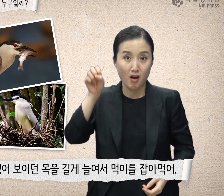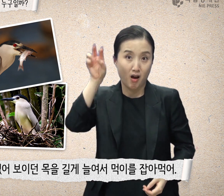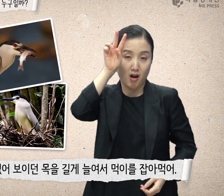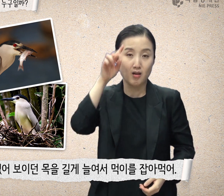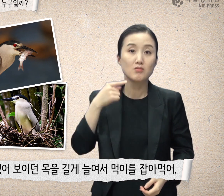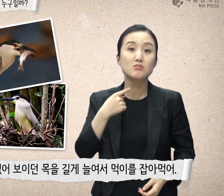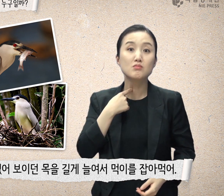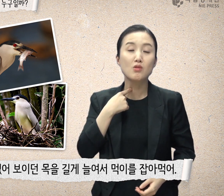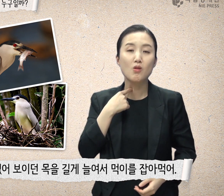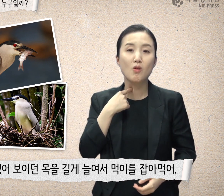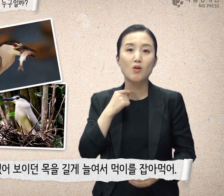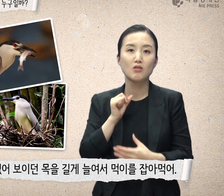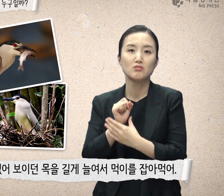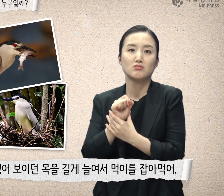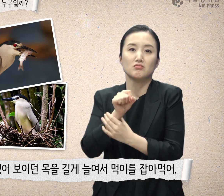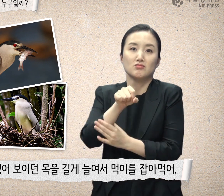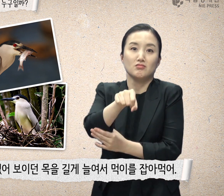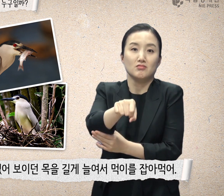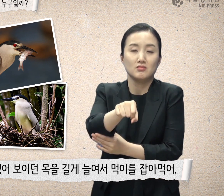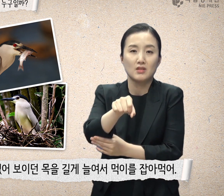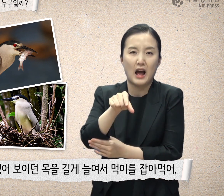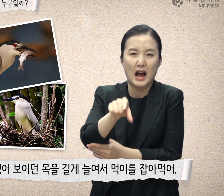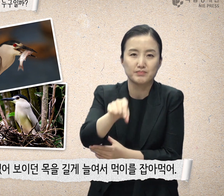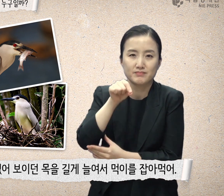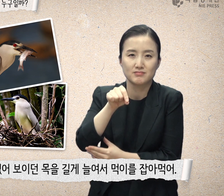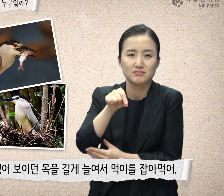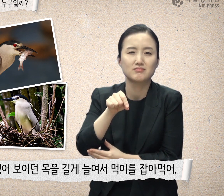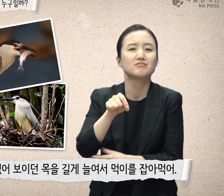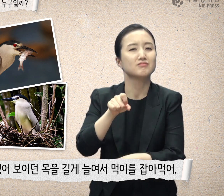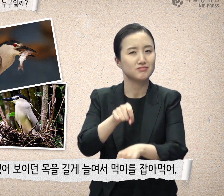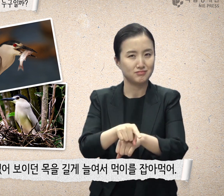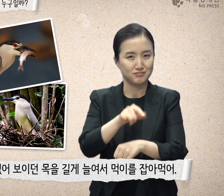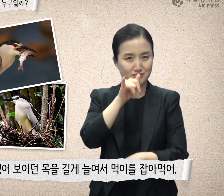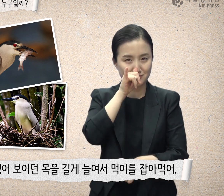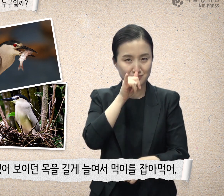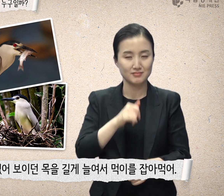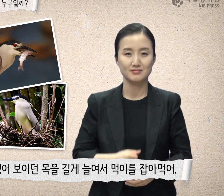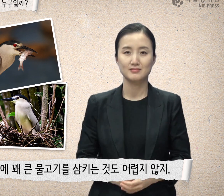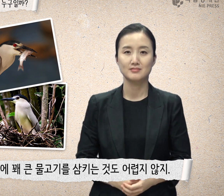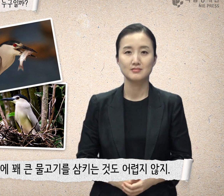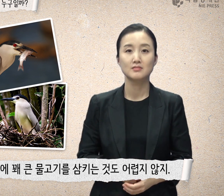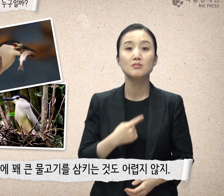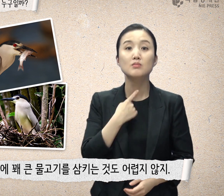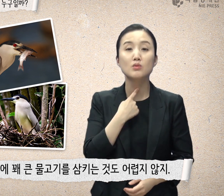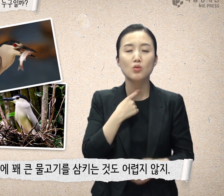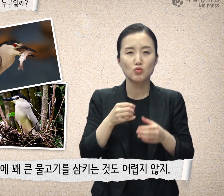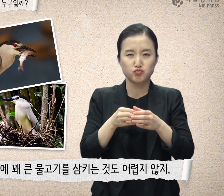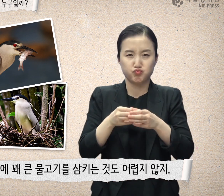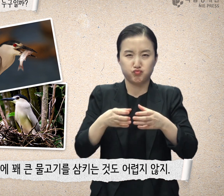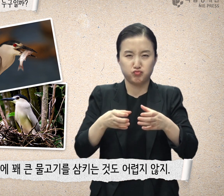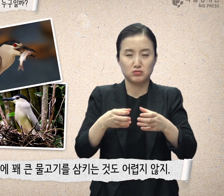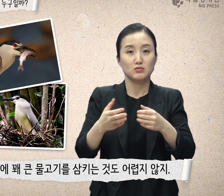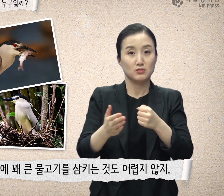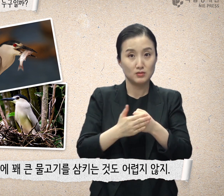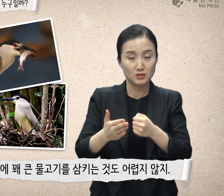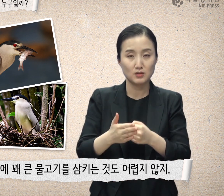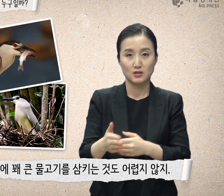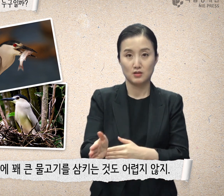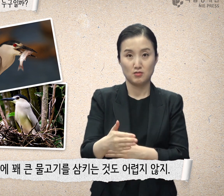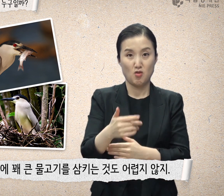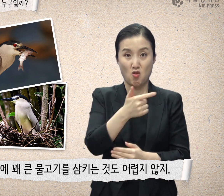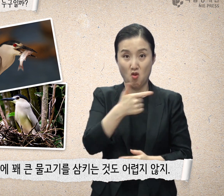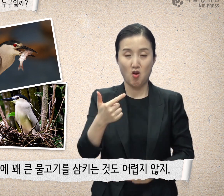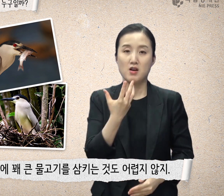거의 없어 보이던 목을 길게 늘여서 먹이를 잡아 먹어 목에 굴기 때문에 꽤